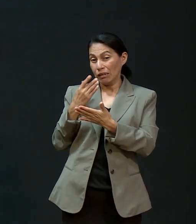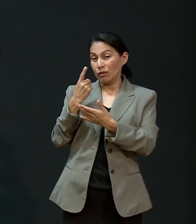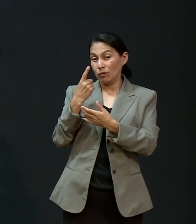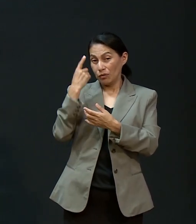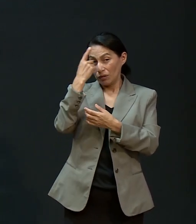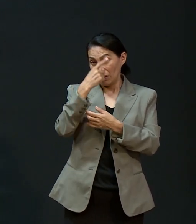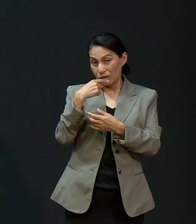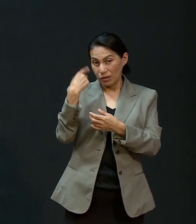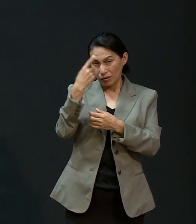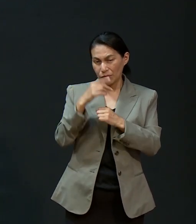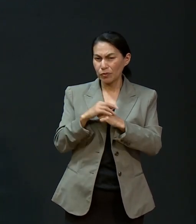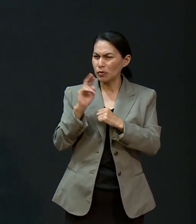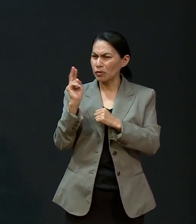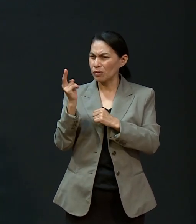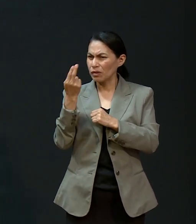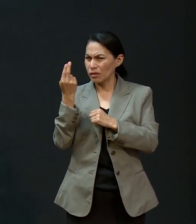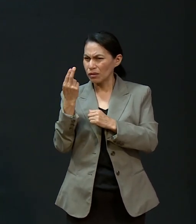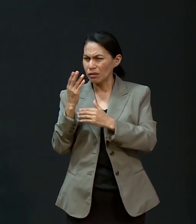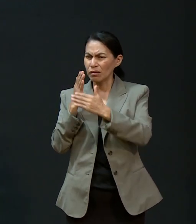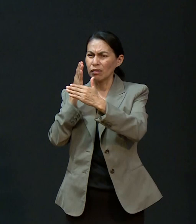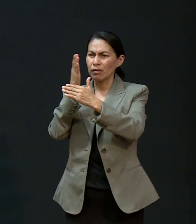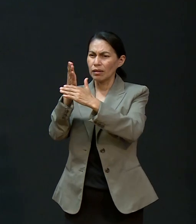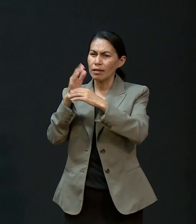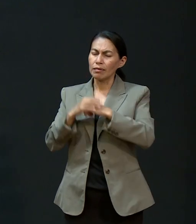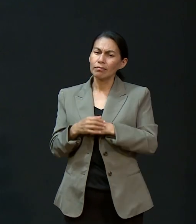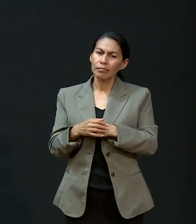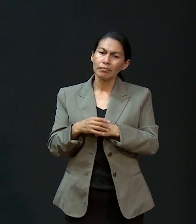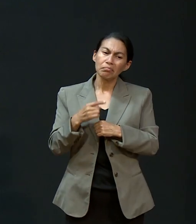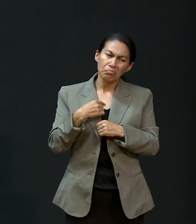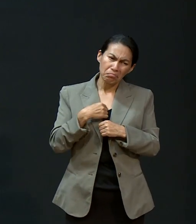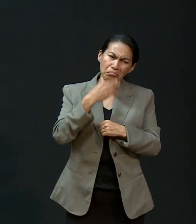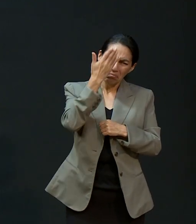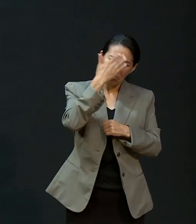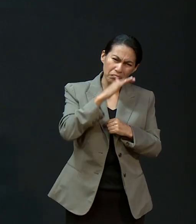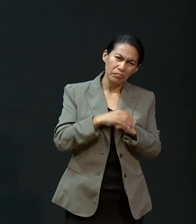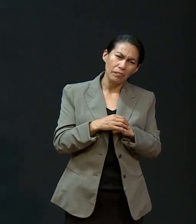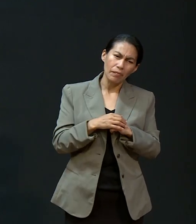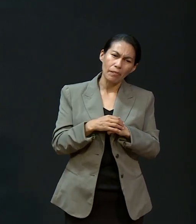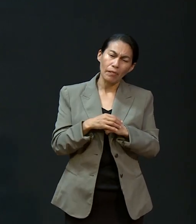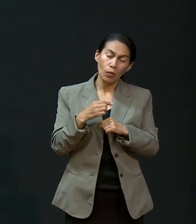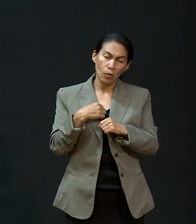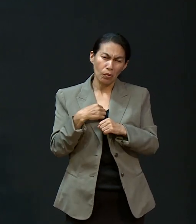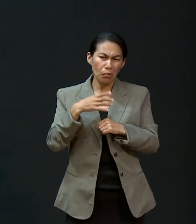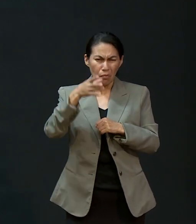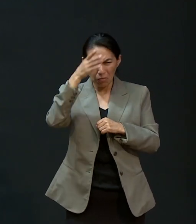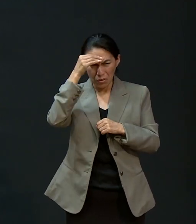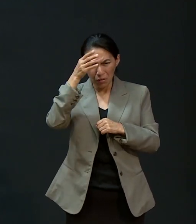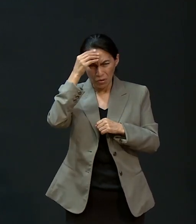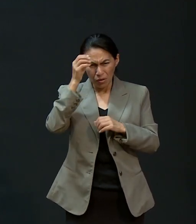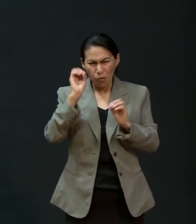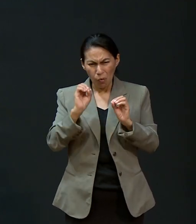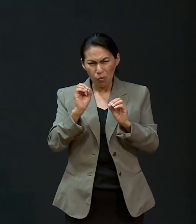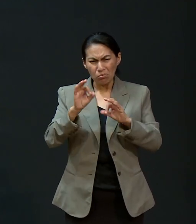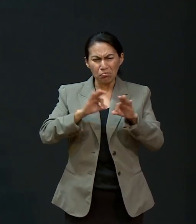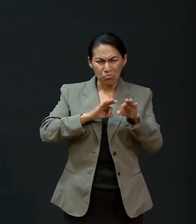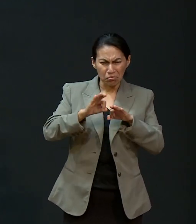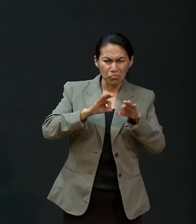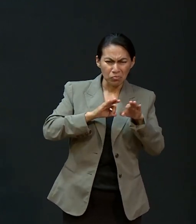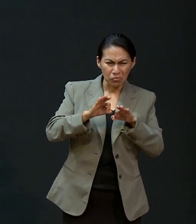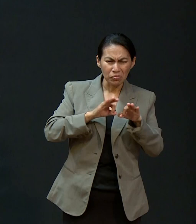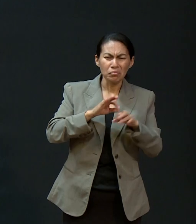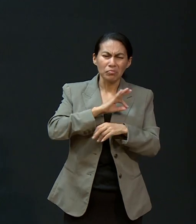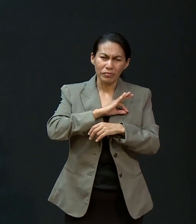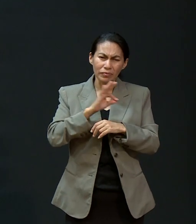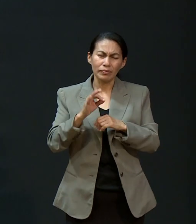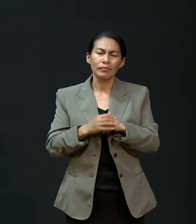antes de entrar a la universidad. Y dije, yo sé que me voy a tomar un año, voy a estar aprendiendo ciertas cosas o puedo estar trabajando.